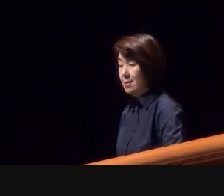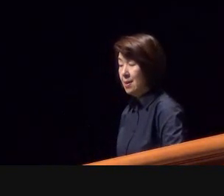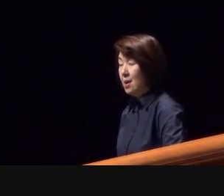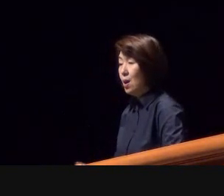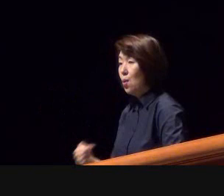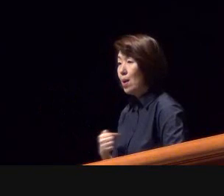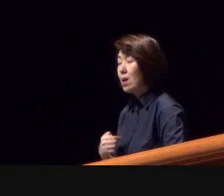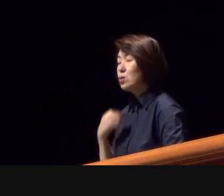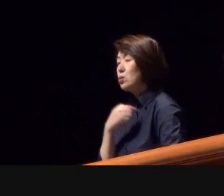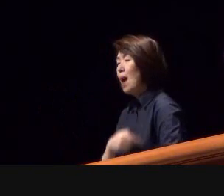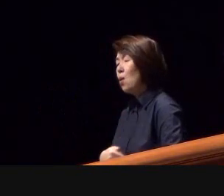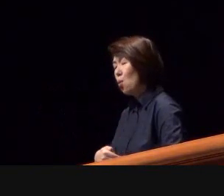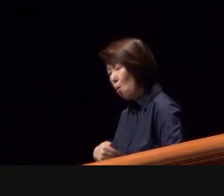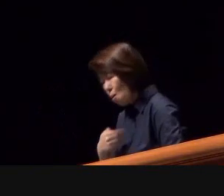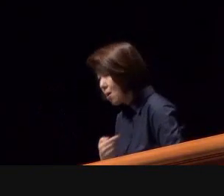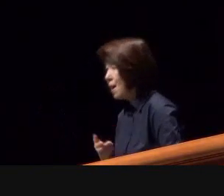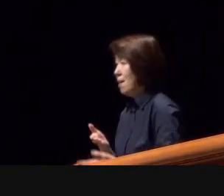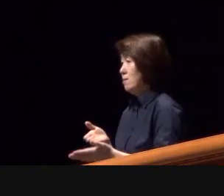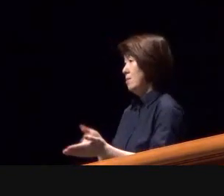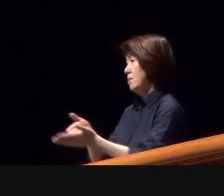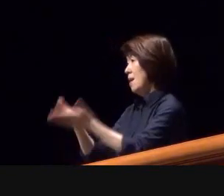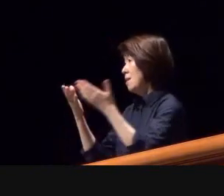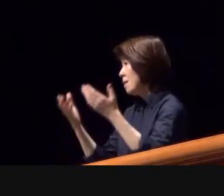私は心から訴えたんです。